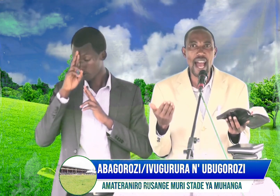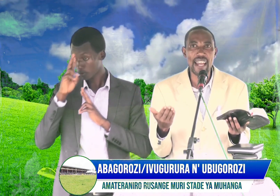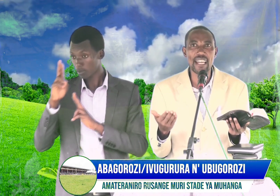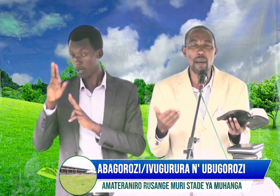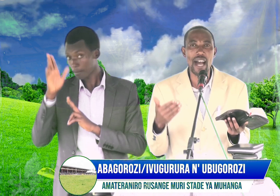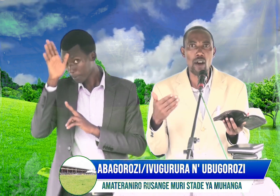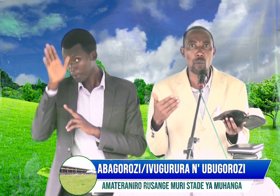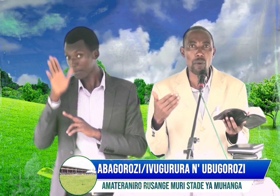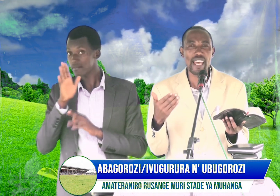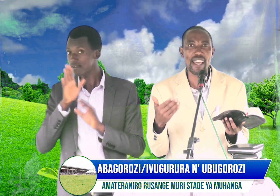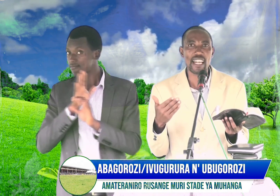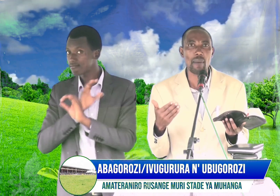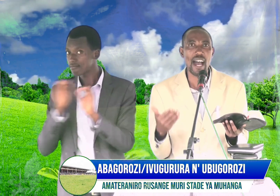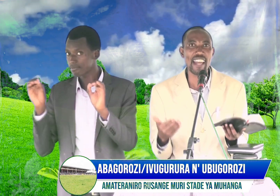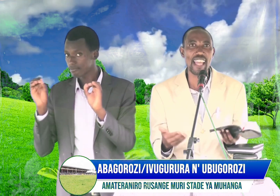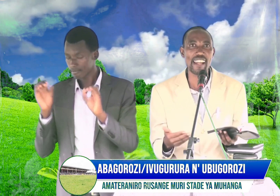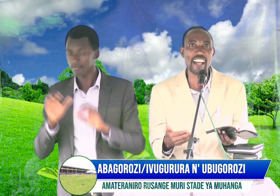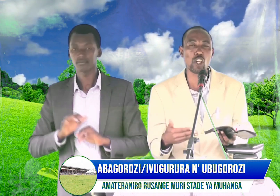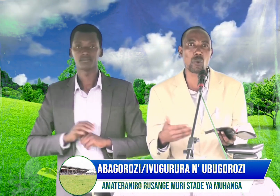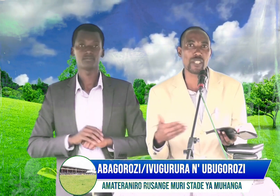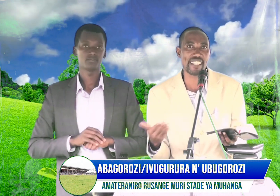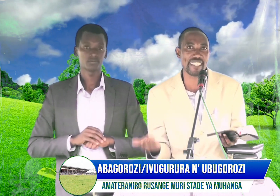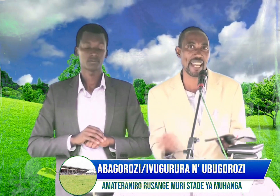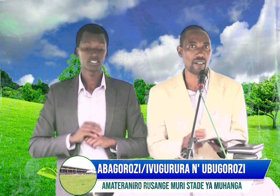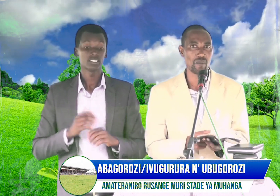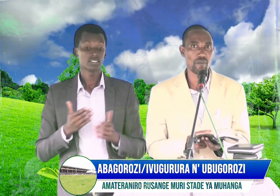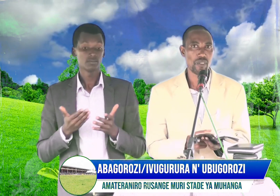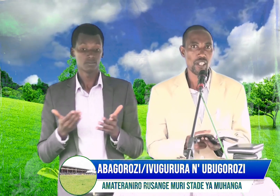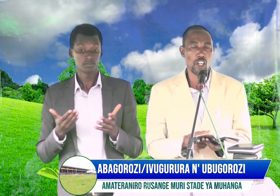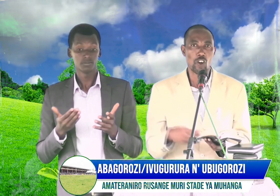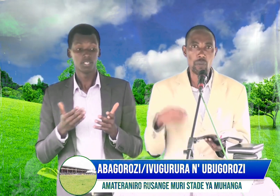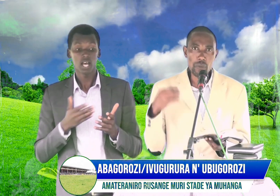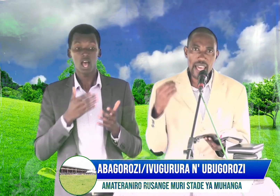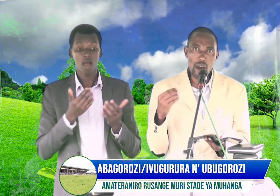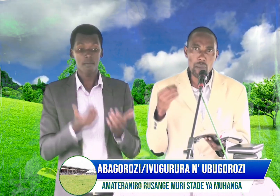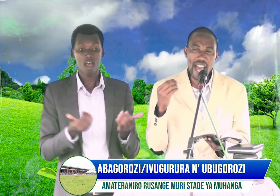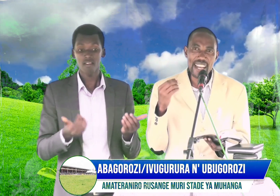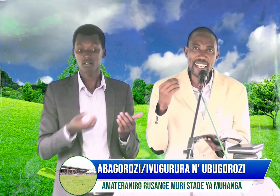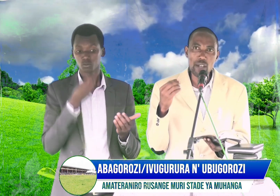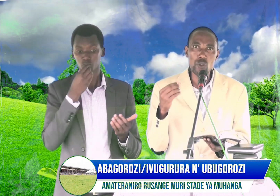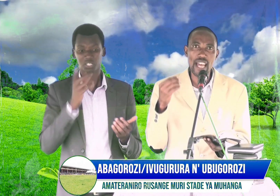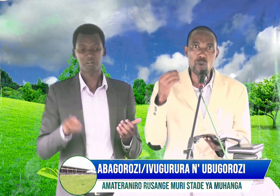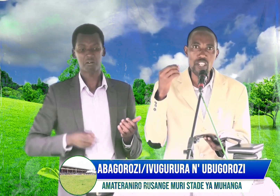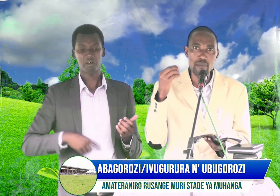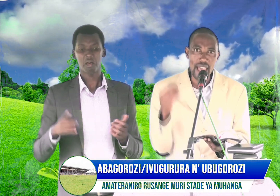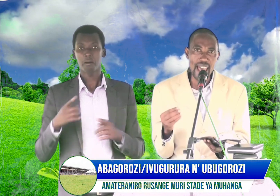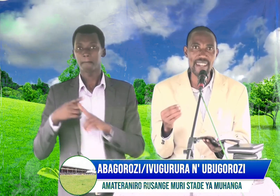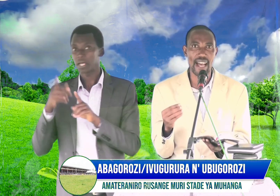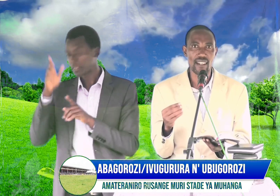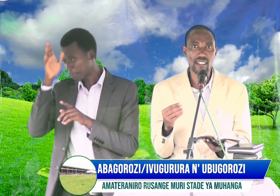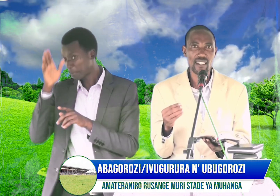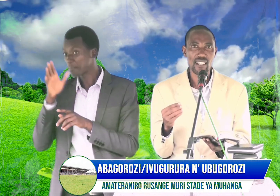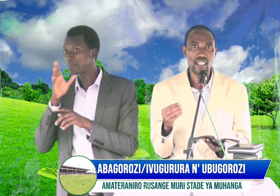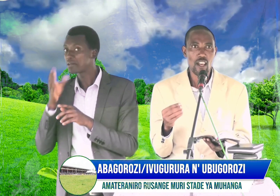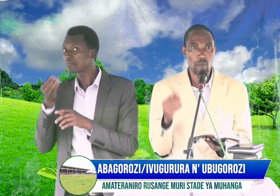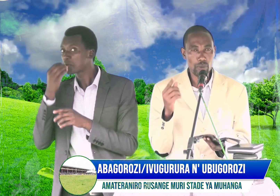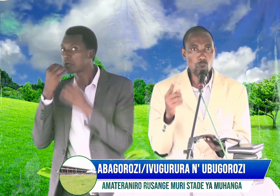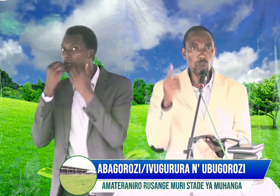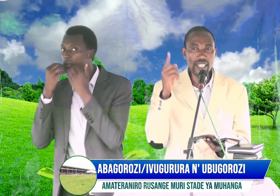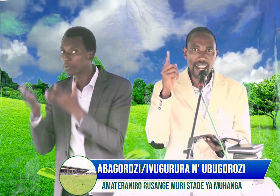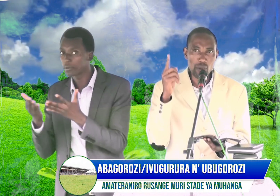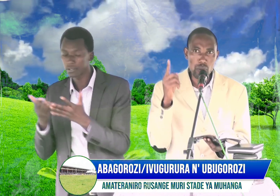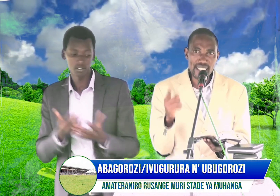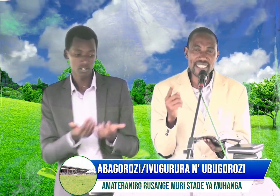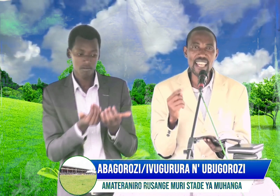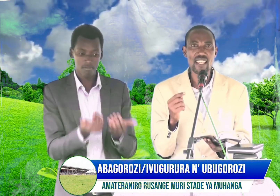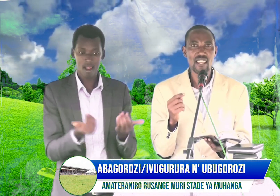ariko umwana akaba umubyeyi akaba hariya ntacyo kurya agira. Umubyeyi, umwana akarundarunda imyenda. Mu